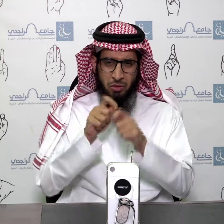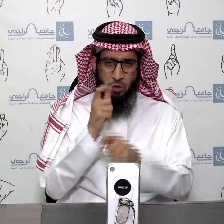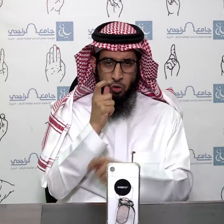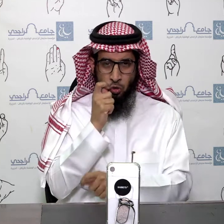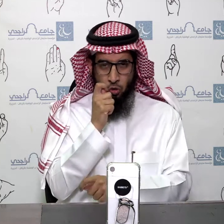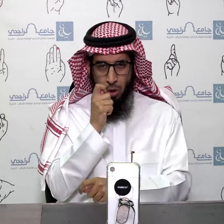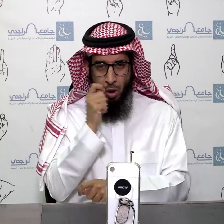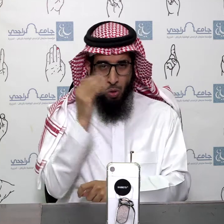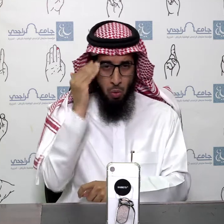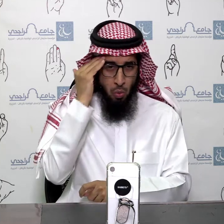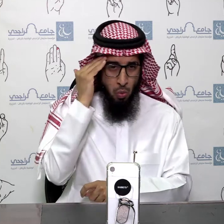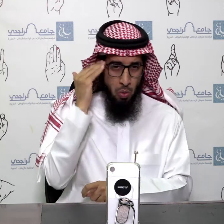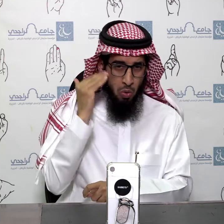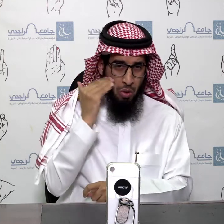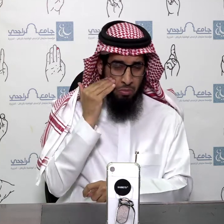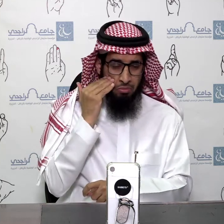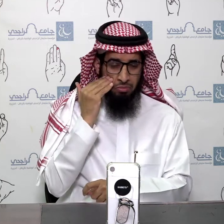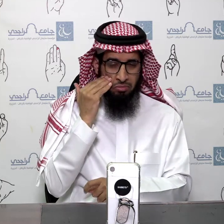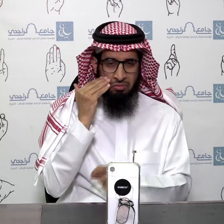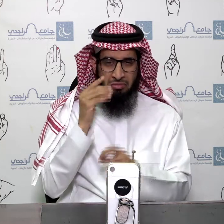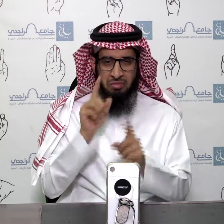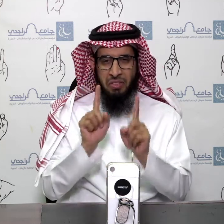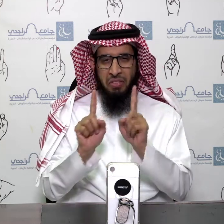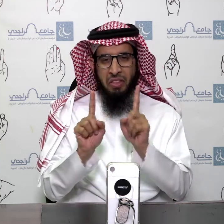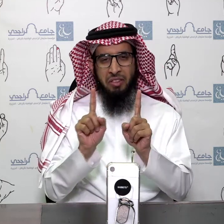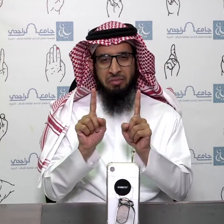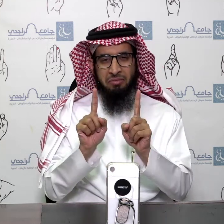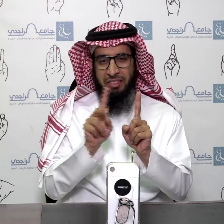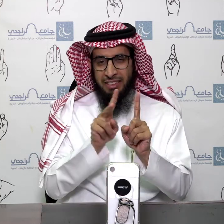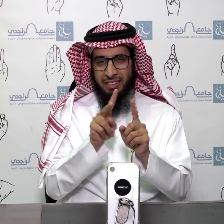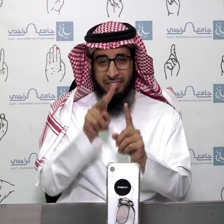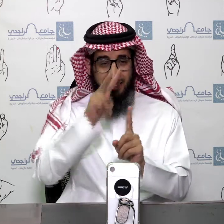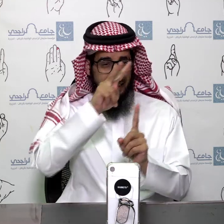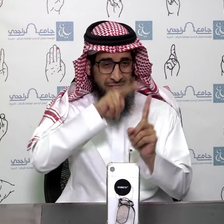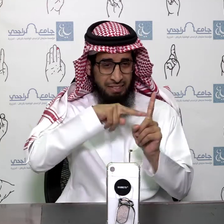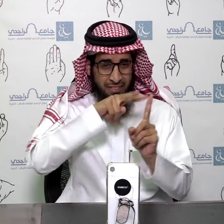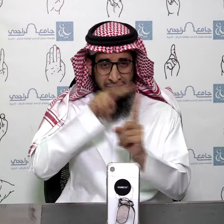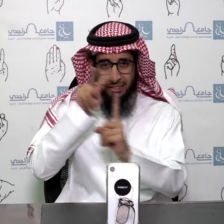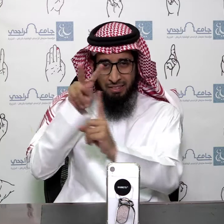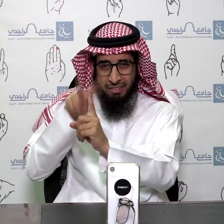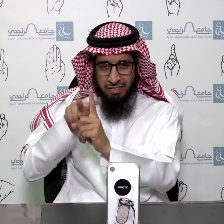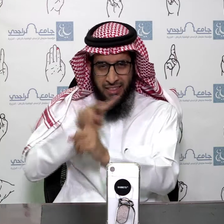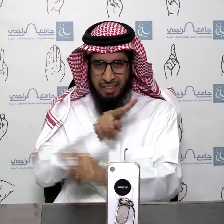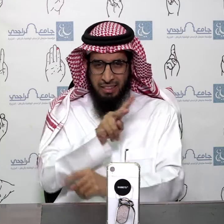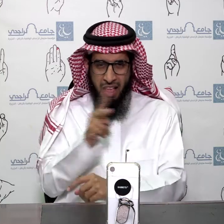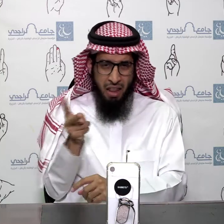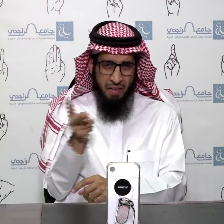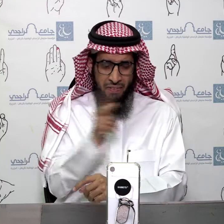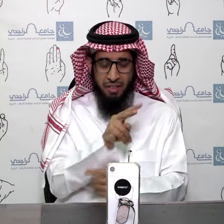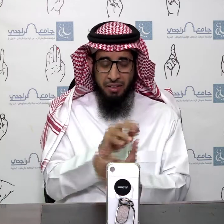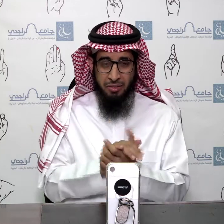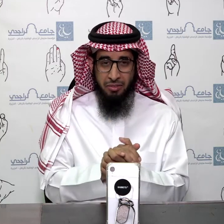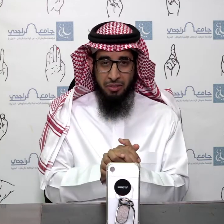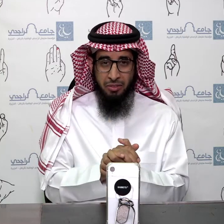منهما خصائص وصفات تختلف عن الآخر، والنساء شقائق